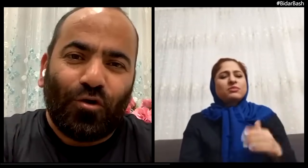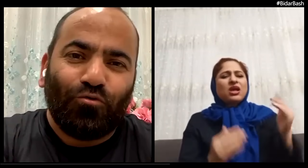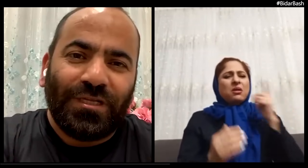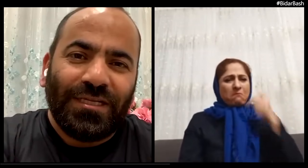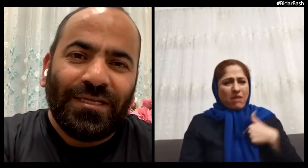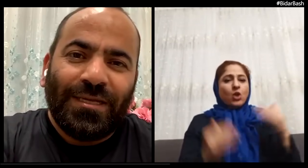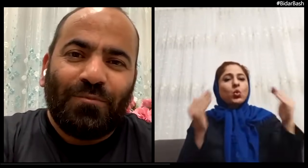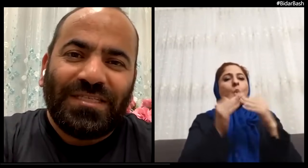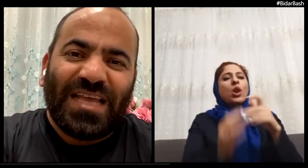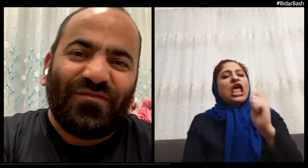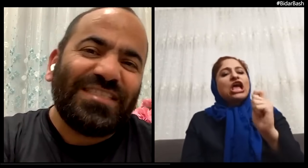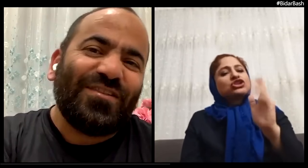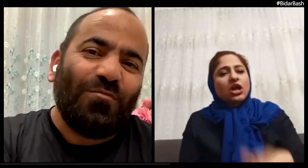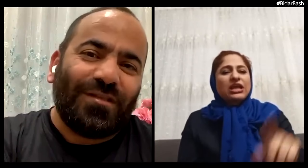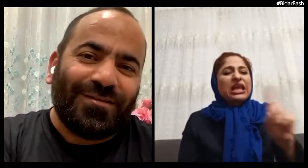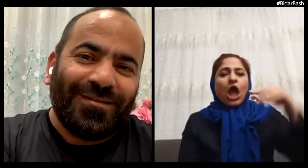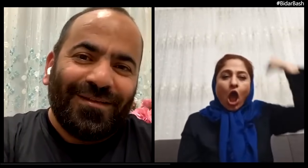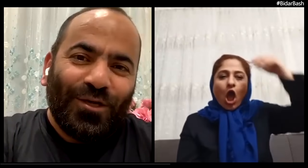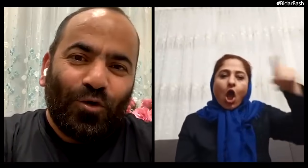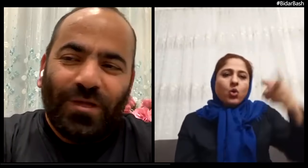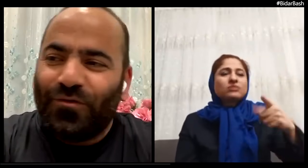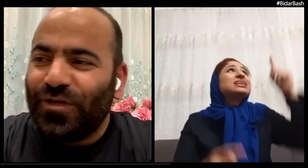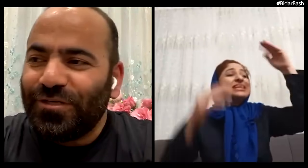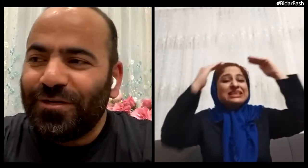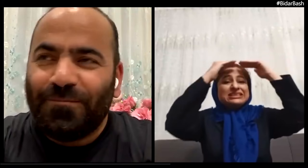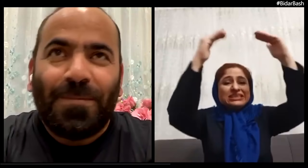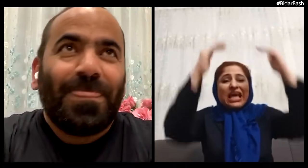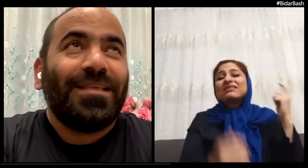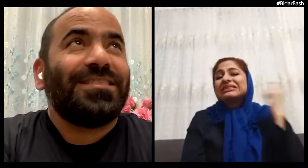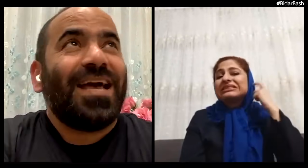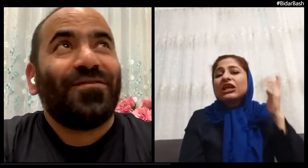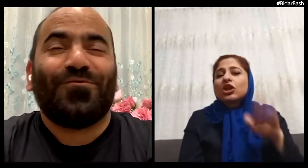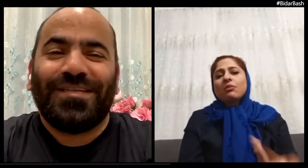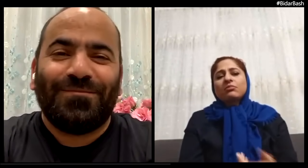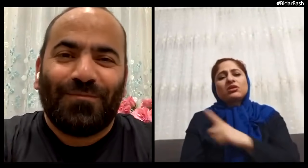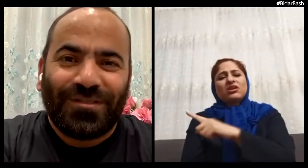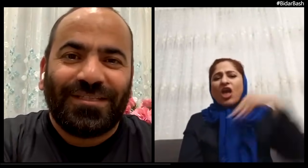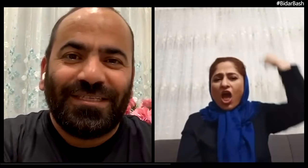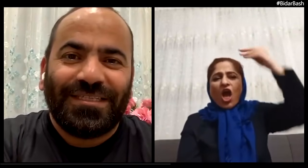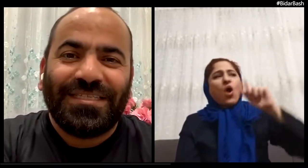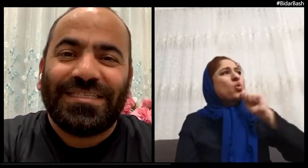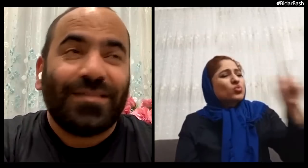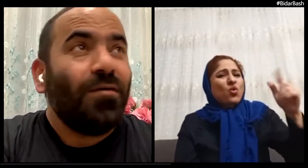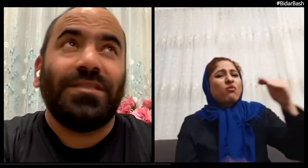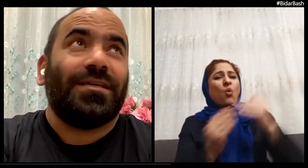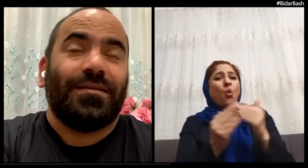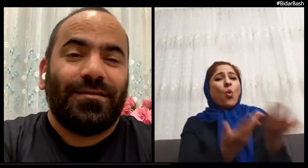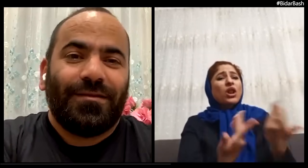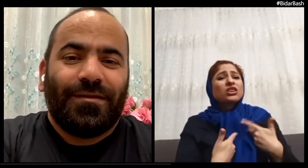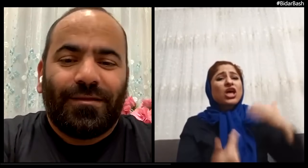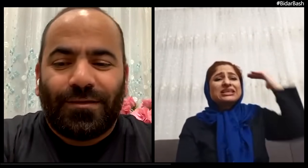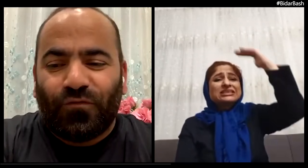از یه آخونده، بعد سقف صدا میداد، اومد گفت حاج آقا این سقف خونه که به ما دادید این صدا